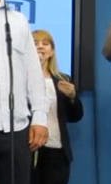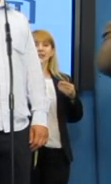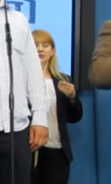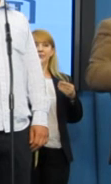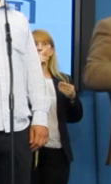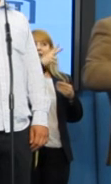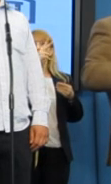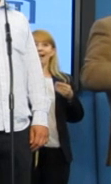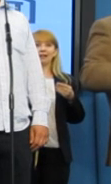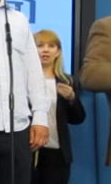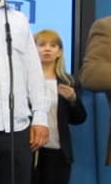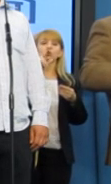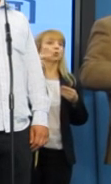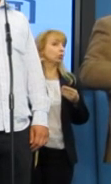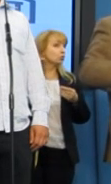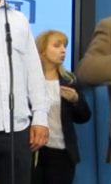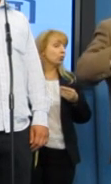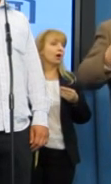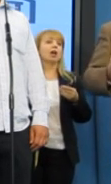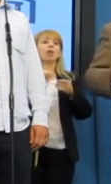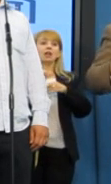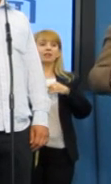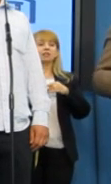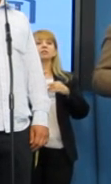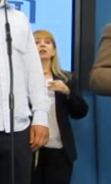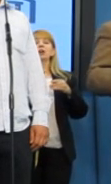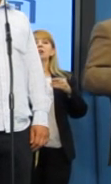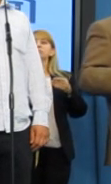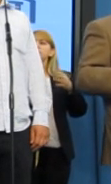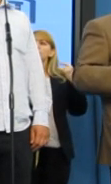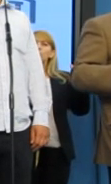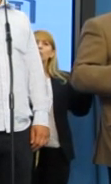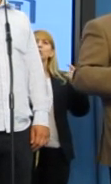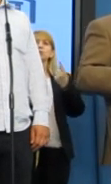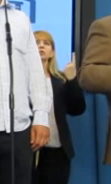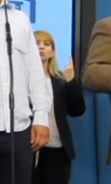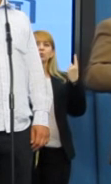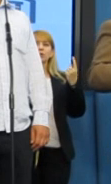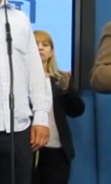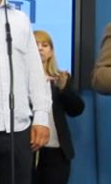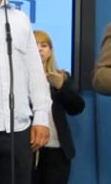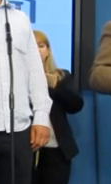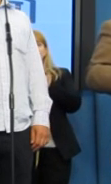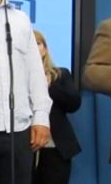każdy z was, który nas w tej chwili słucha, będący w niezwykle skomplikowanych sytuacjach, będący w